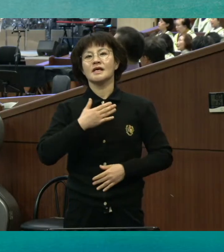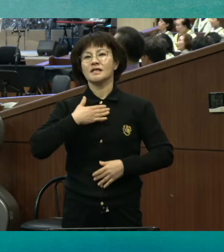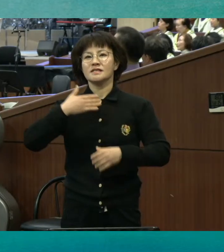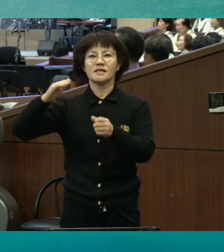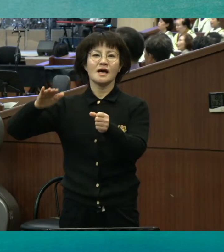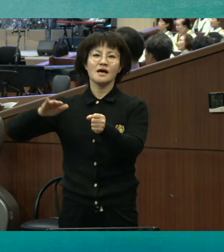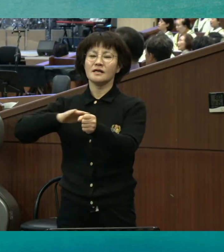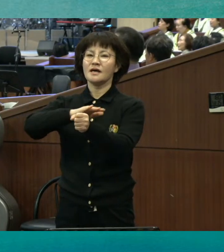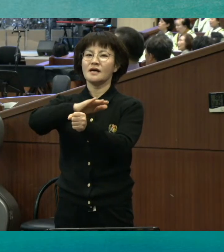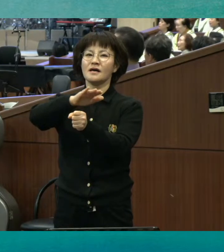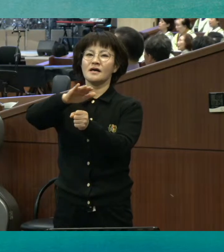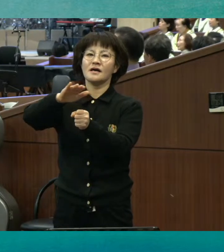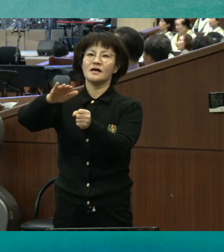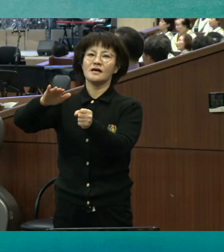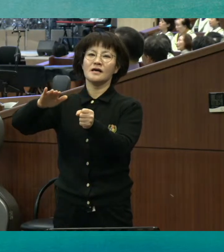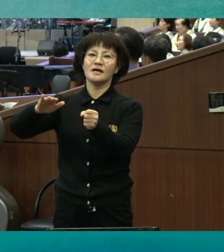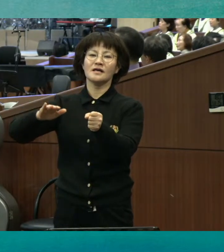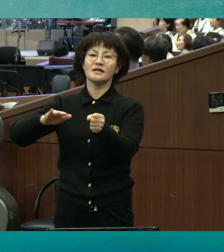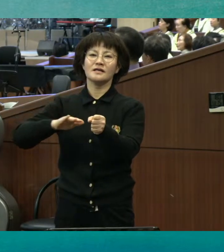나의 사랑